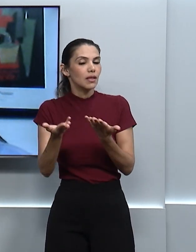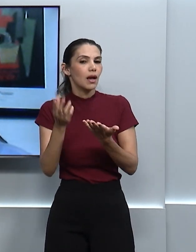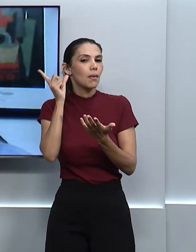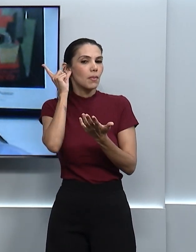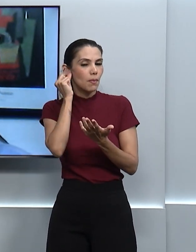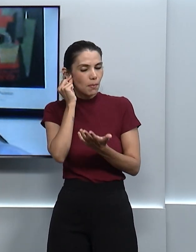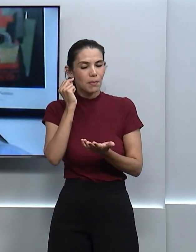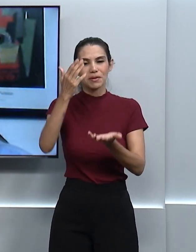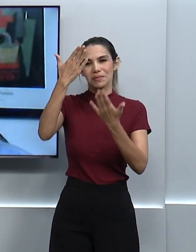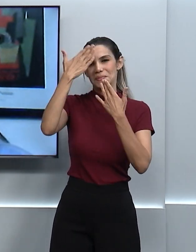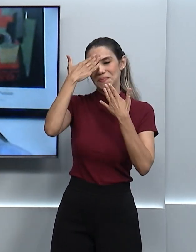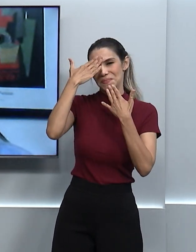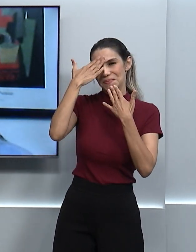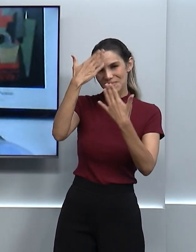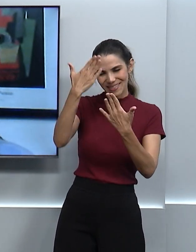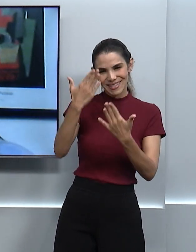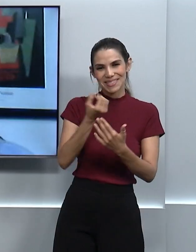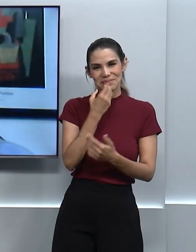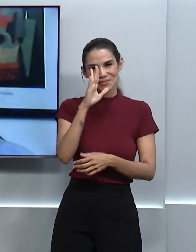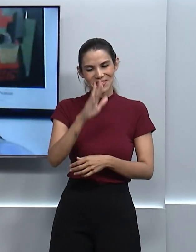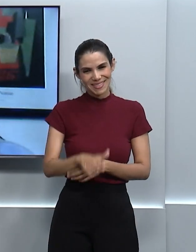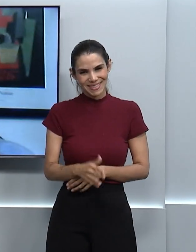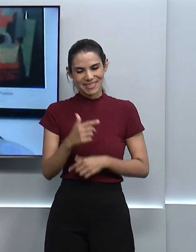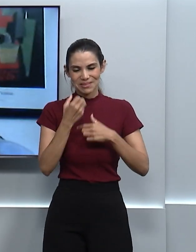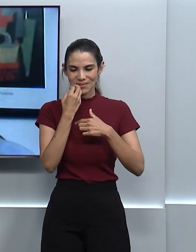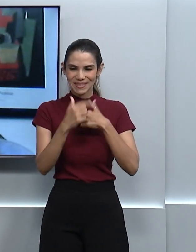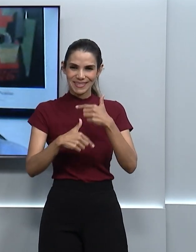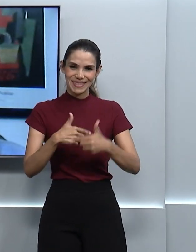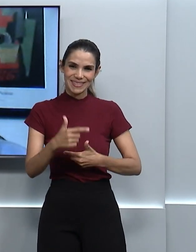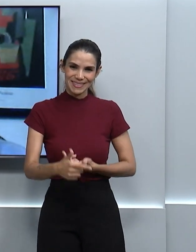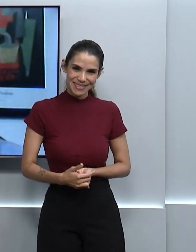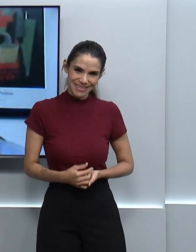auditiva. Muito obrigada, Flávia. Boa tarde para você. Bom trabalho.